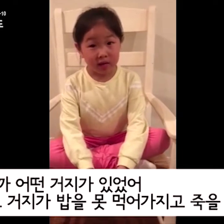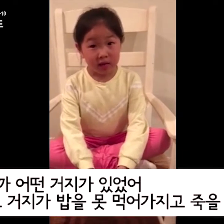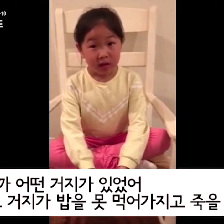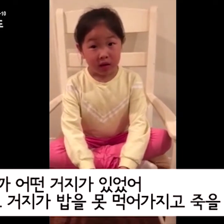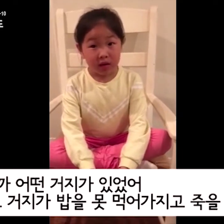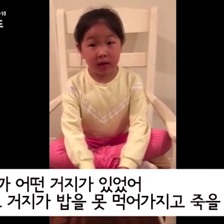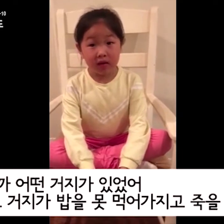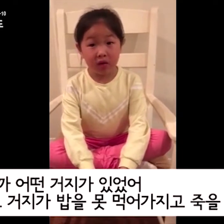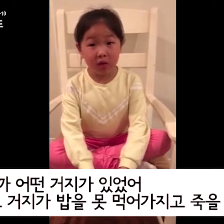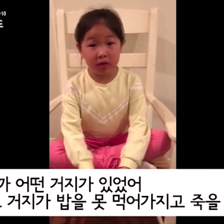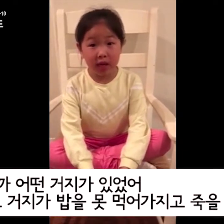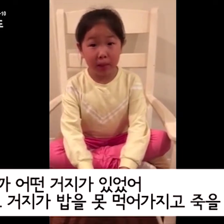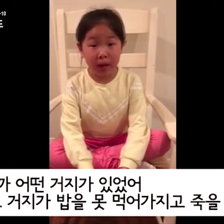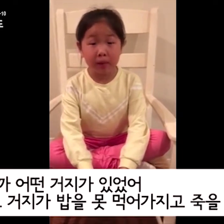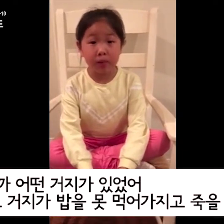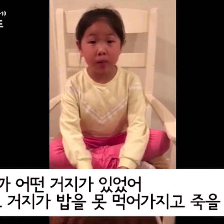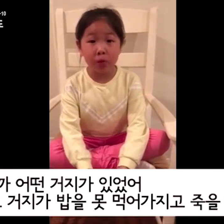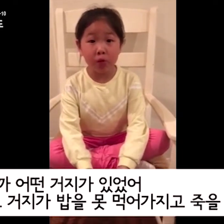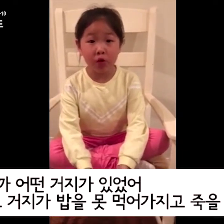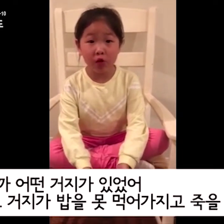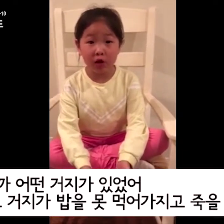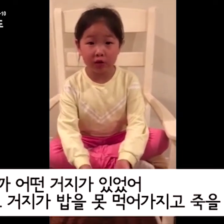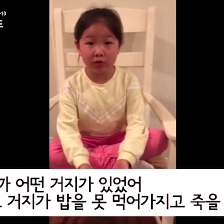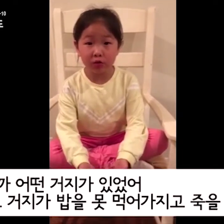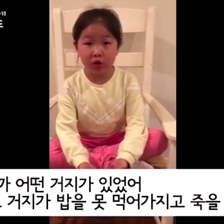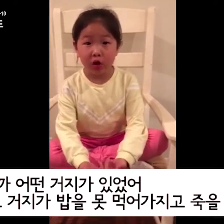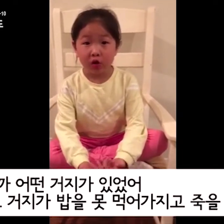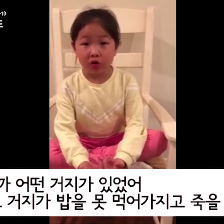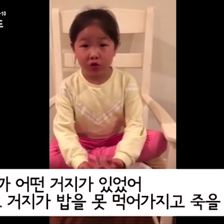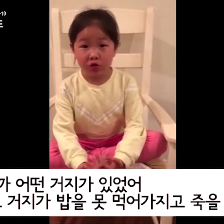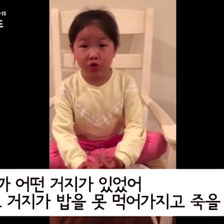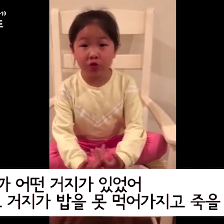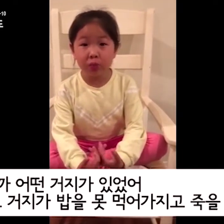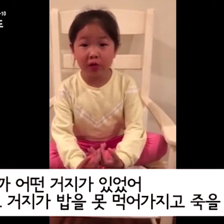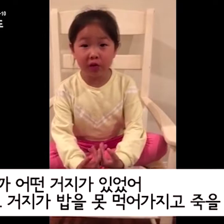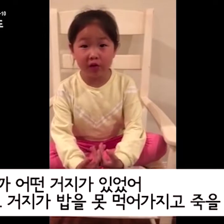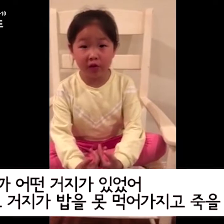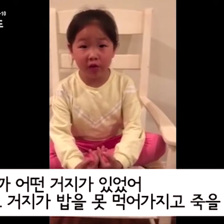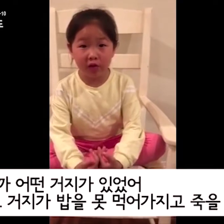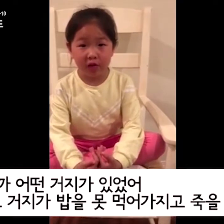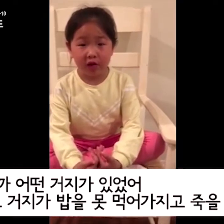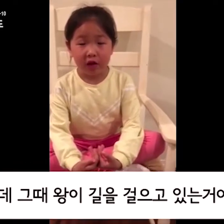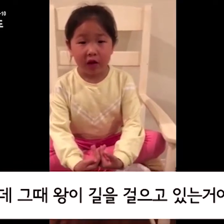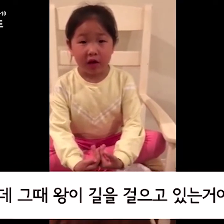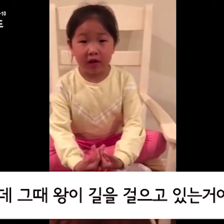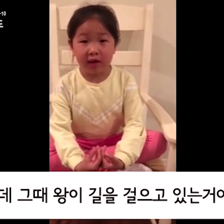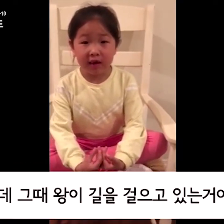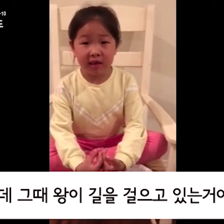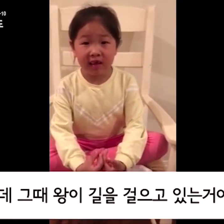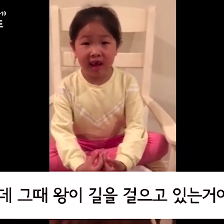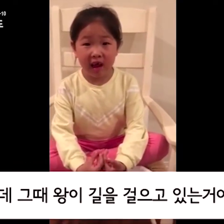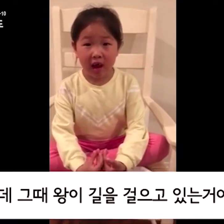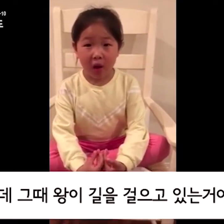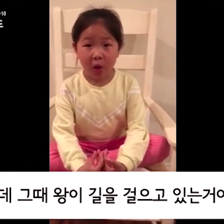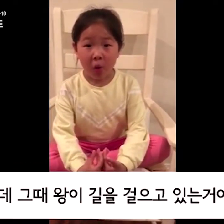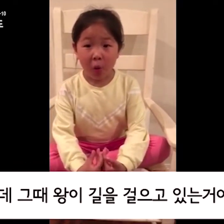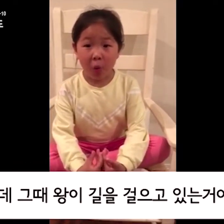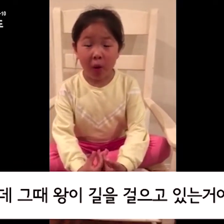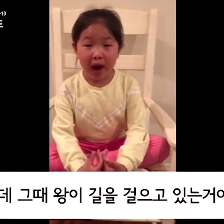있었어. 근데 그 거지가 밥을 못 먹어가지고 죽을 뻔했어. 근데